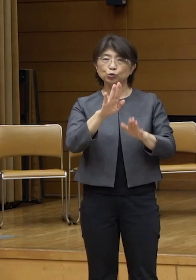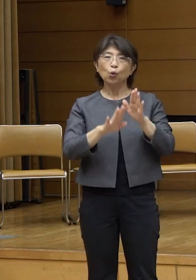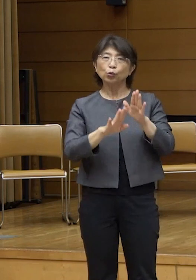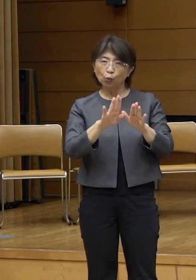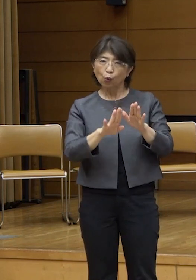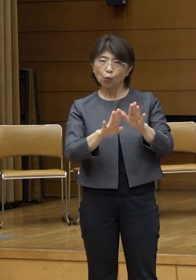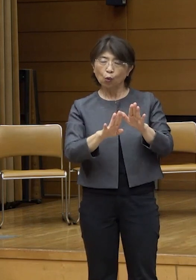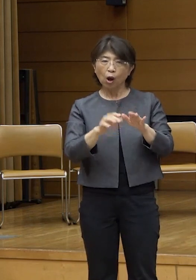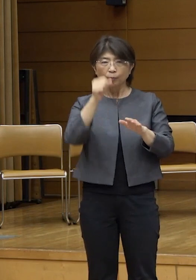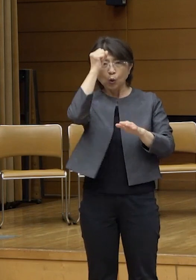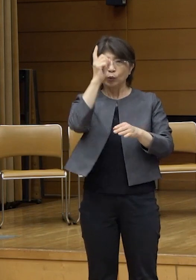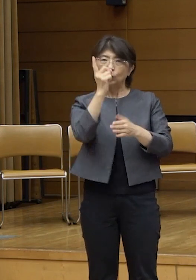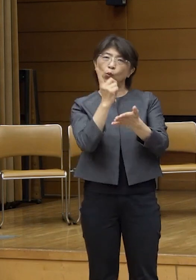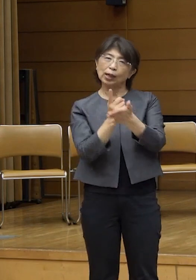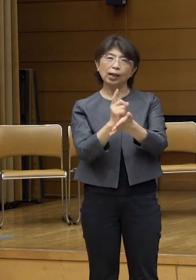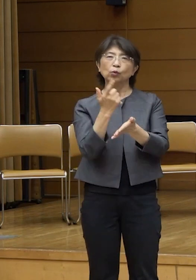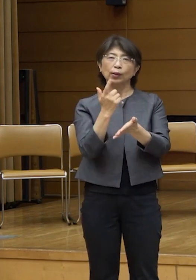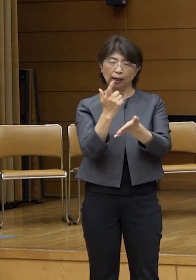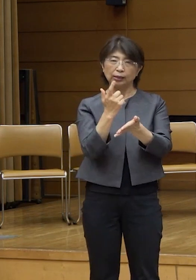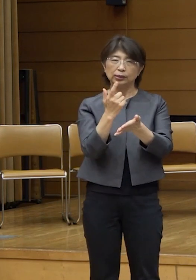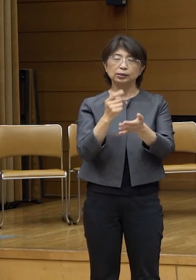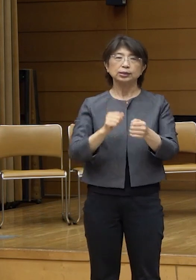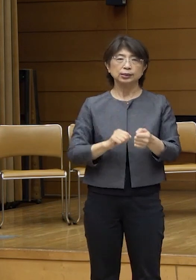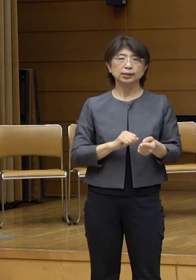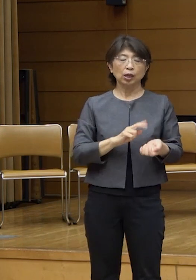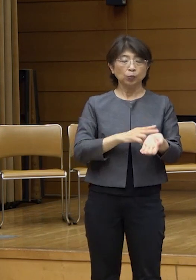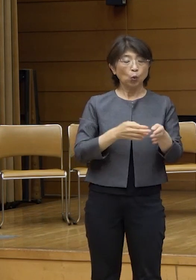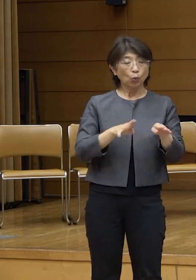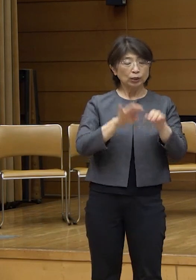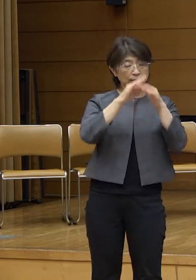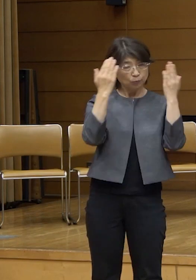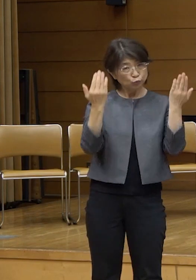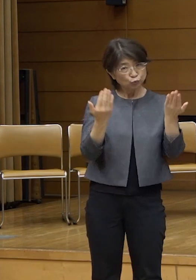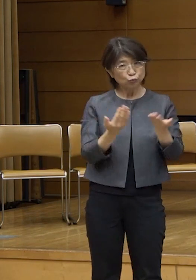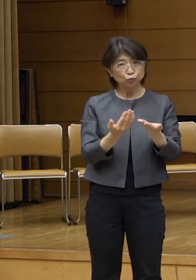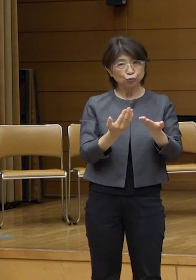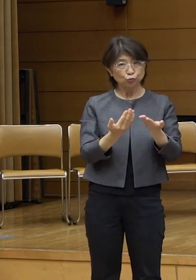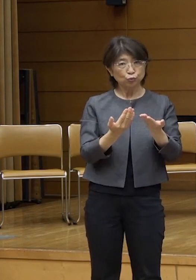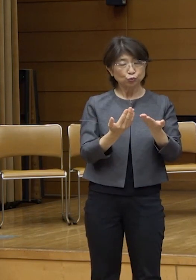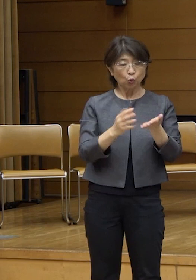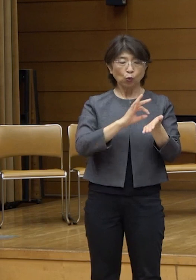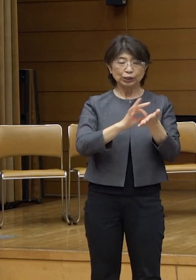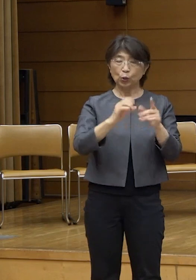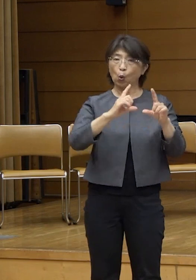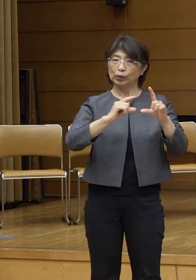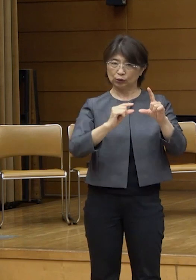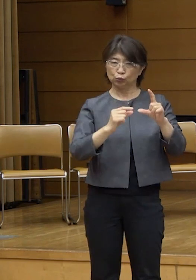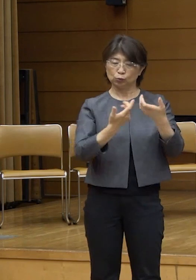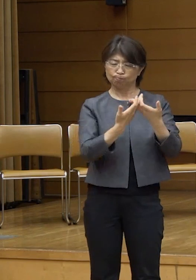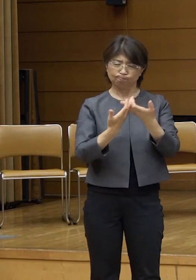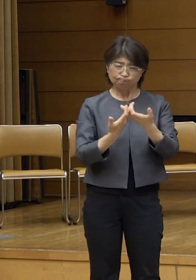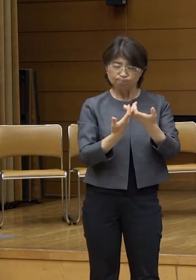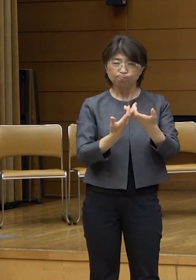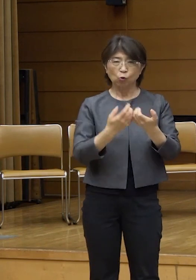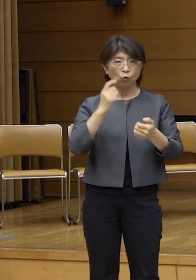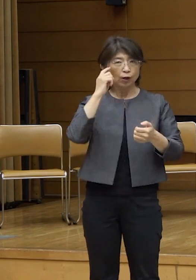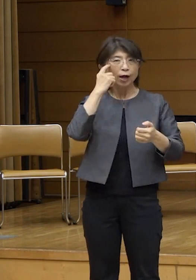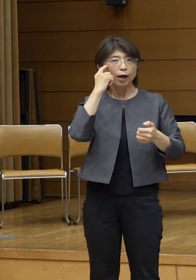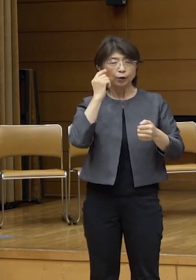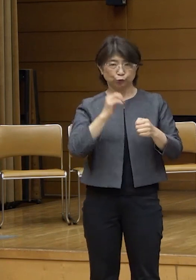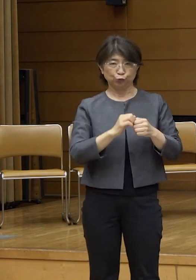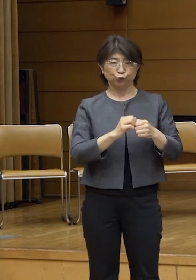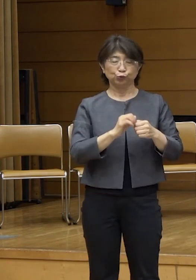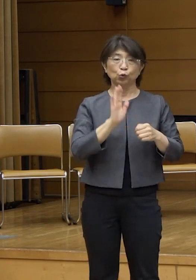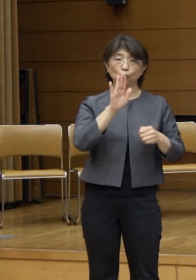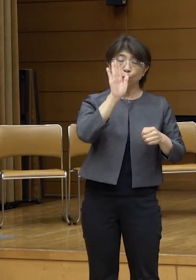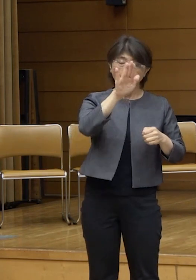くて、全体の負荷がどのぐらいかっていうところで対策をやっていかなきゃいけないというと、今度これから その医療体制、もっと大きい意味